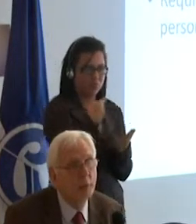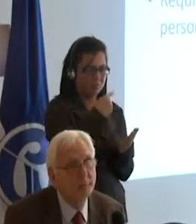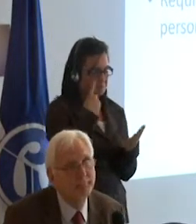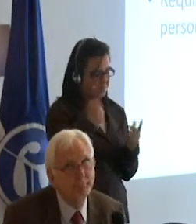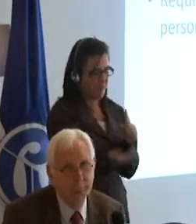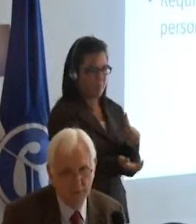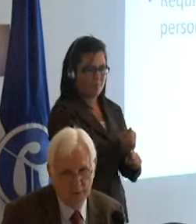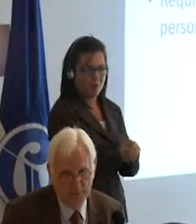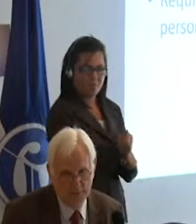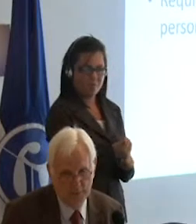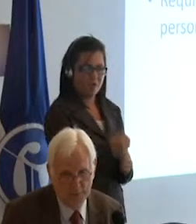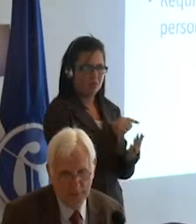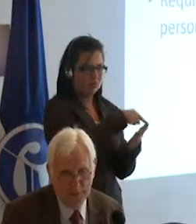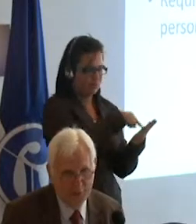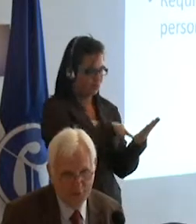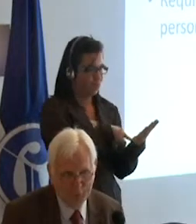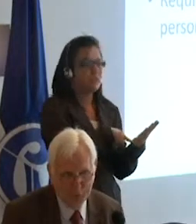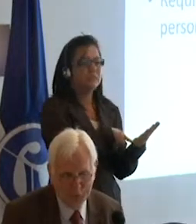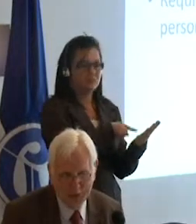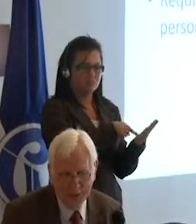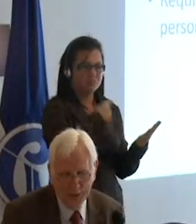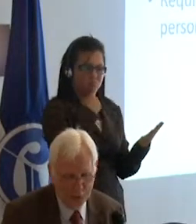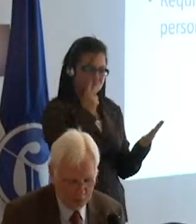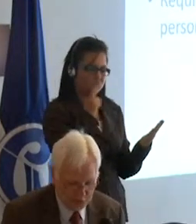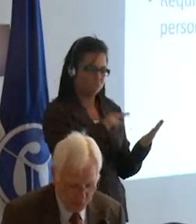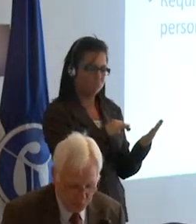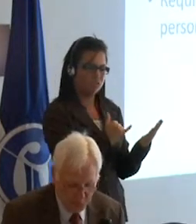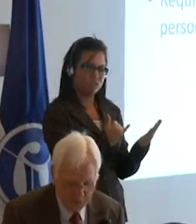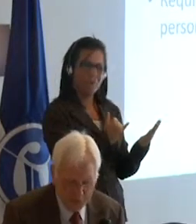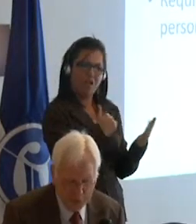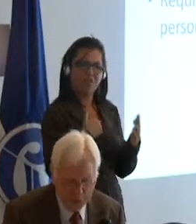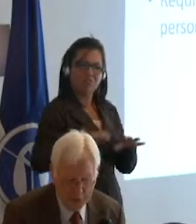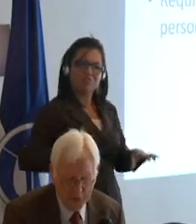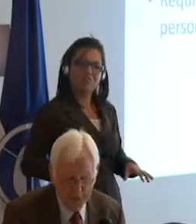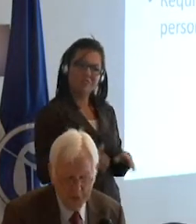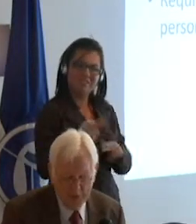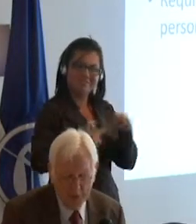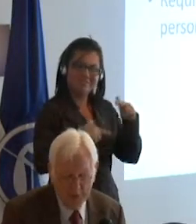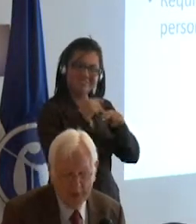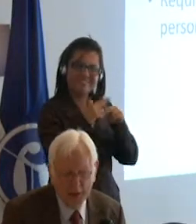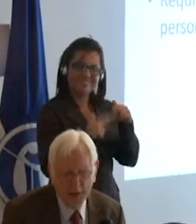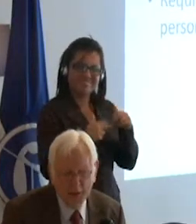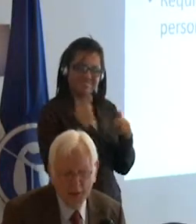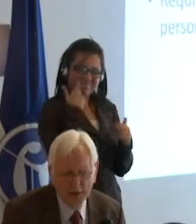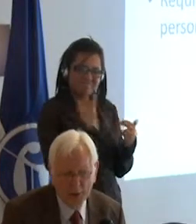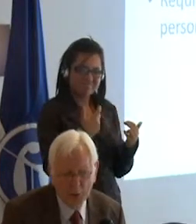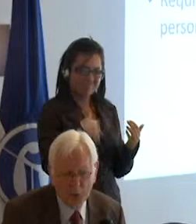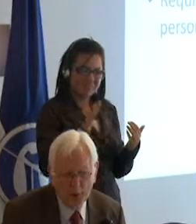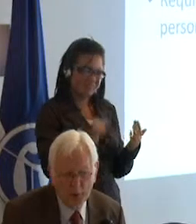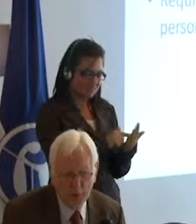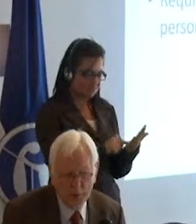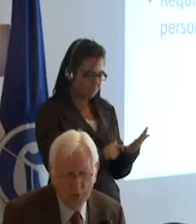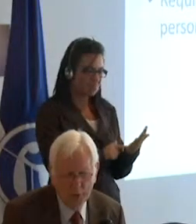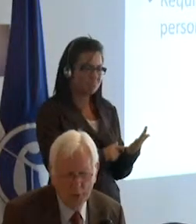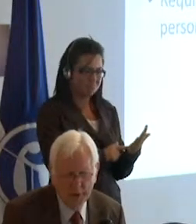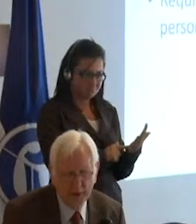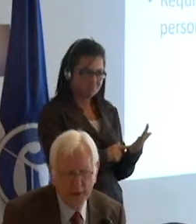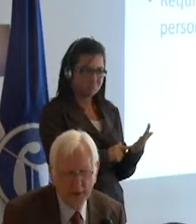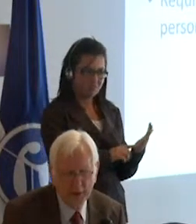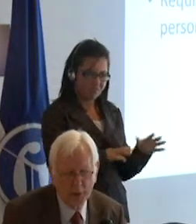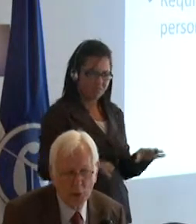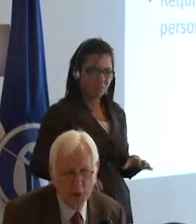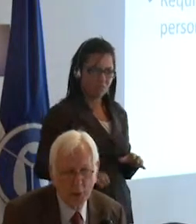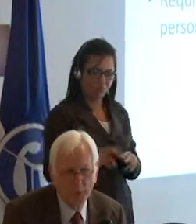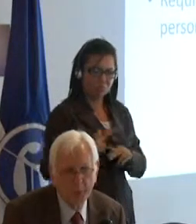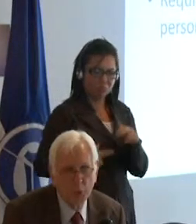muestran que hay una verdadera actividad constructiva, que realmente se produjo una actividad